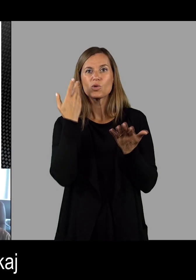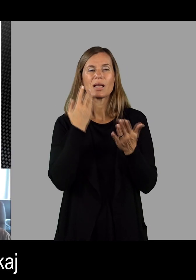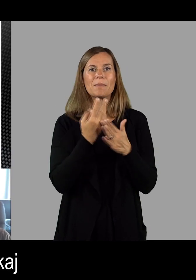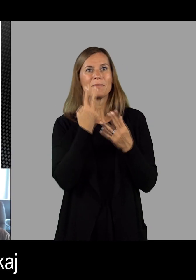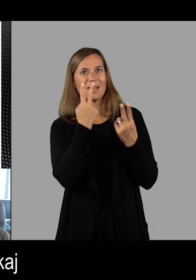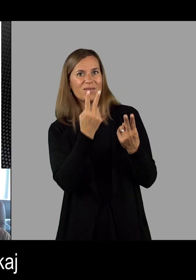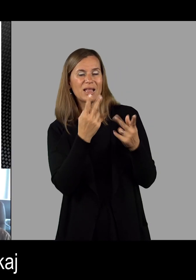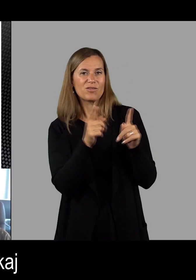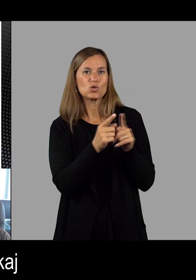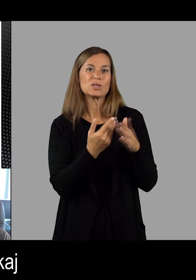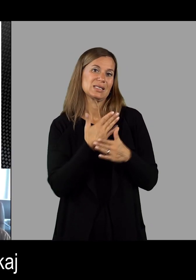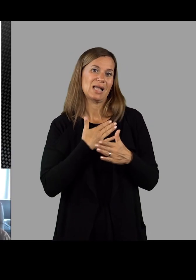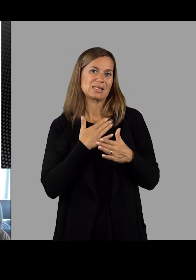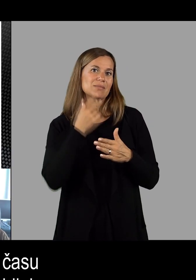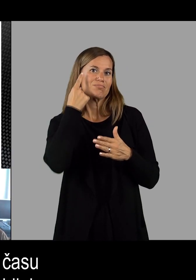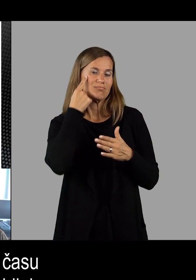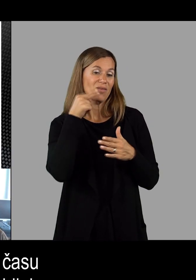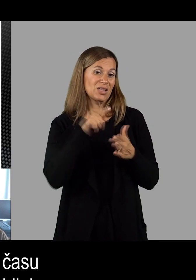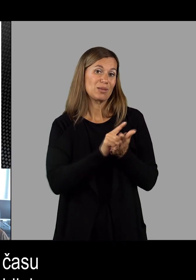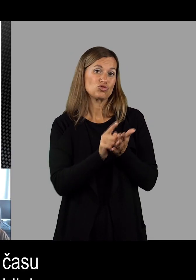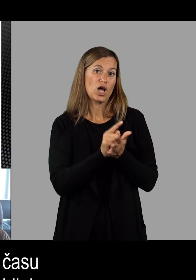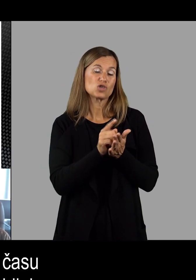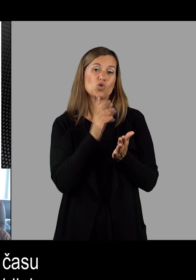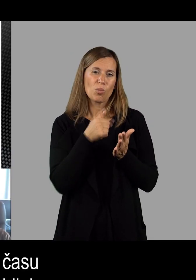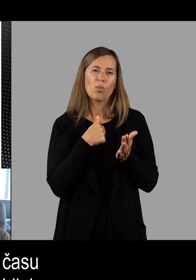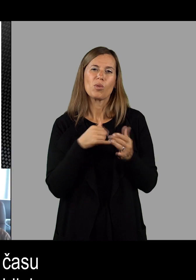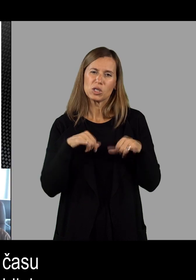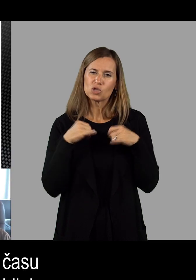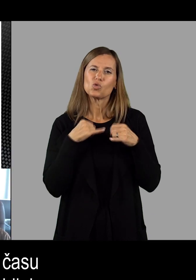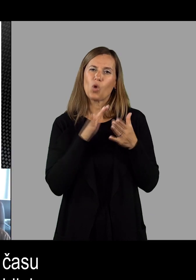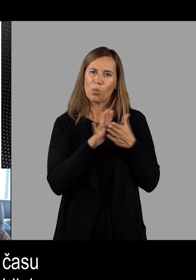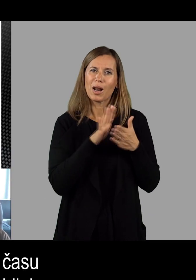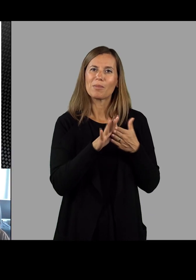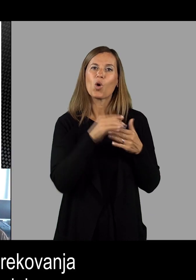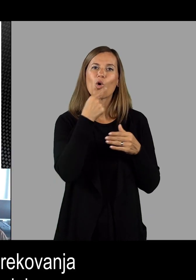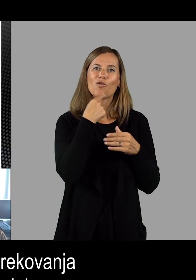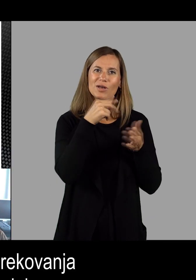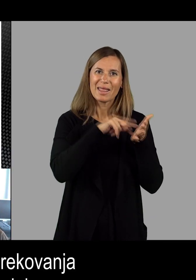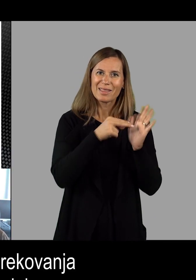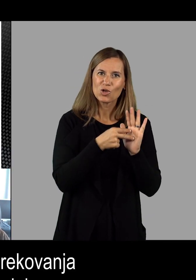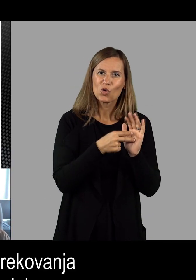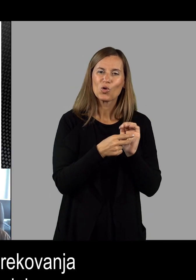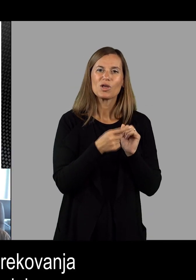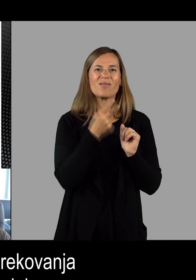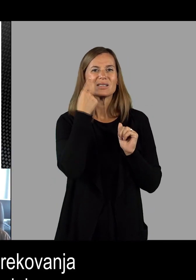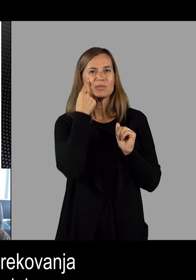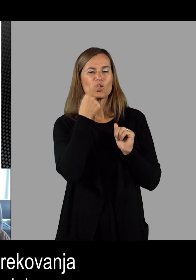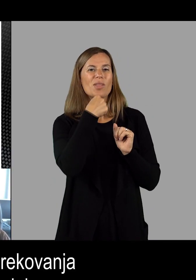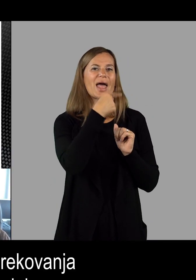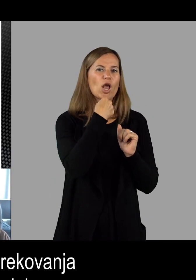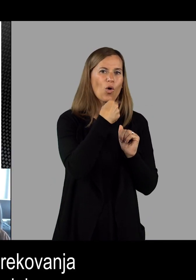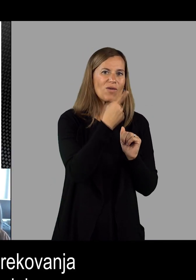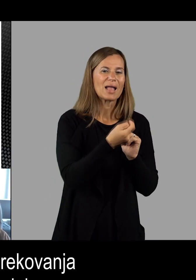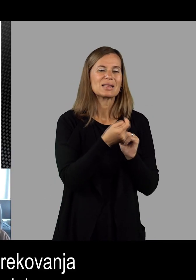nekaj predvidevanj sem tudi zase predvideval, da bom v tem času že precej intenzivno uporabljal govorne tehnologije v smislu